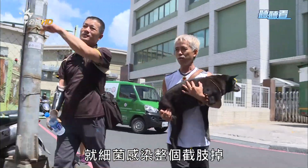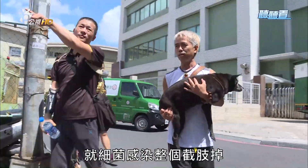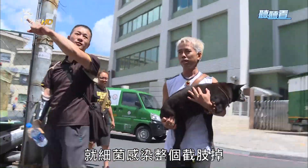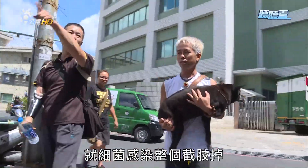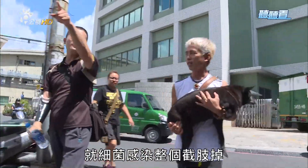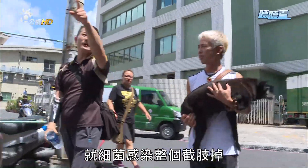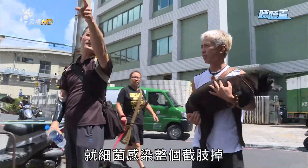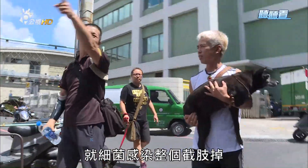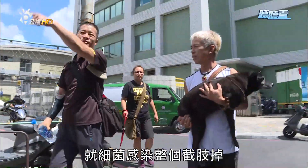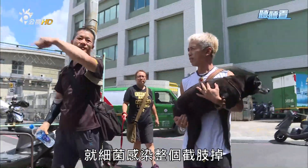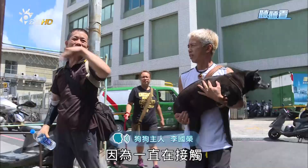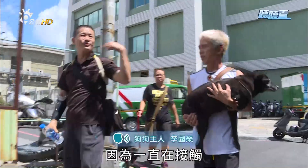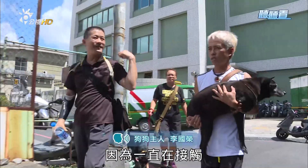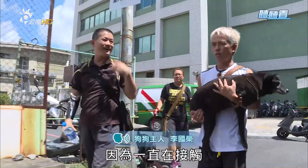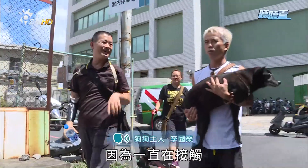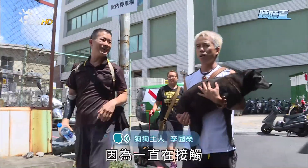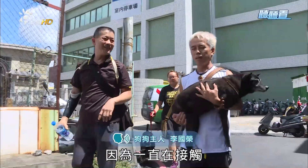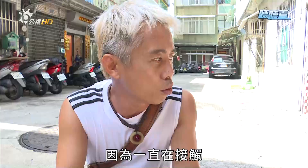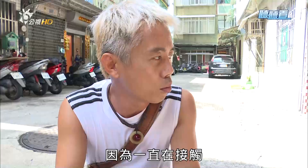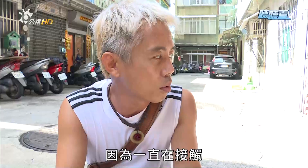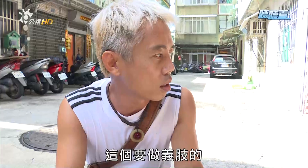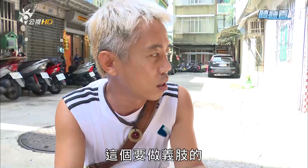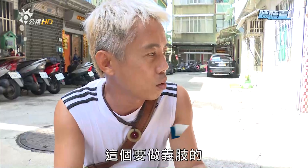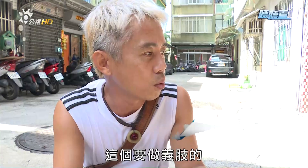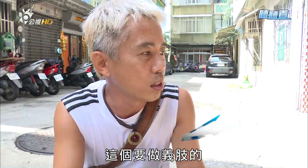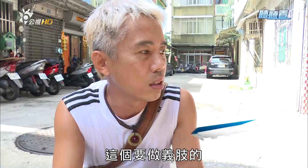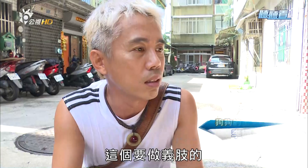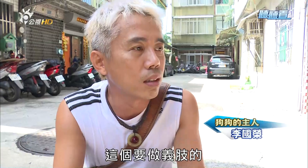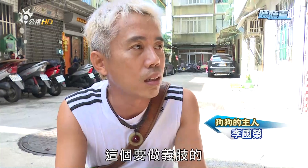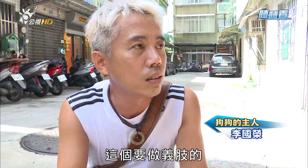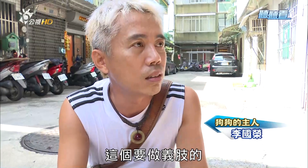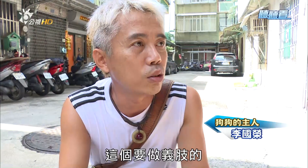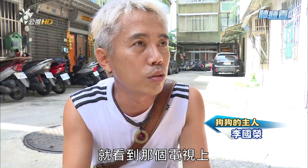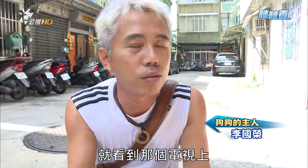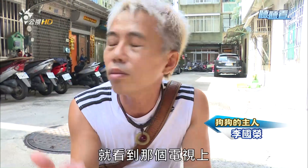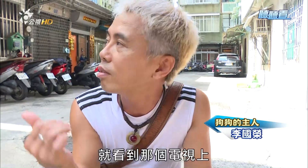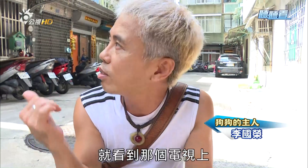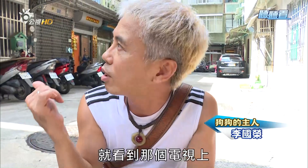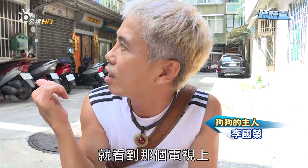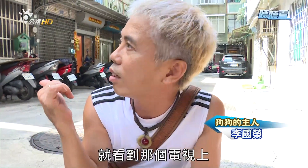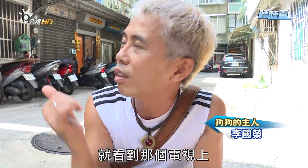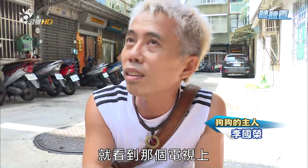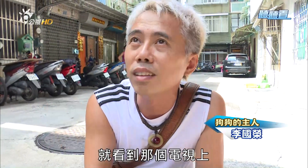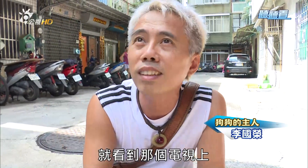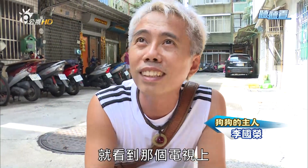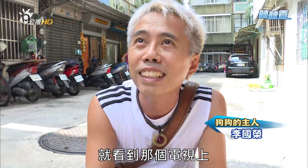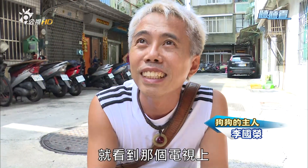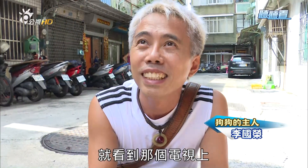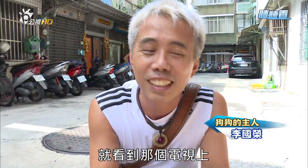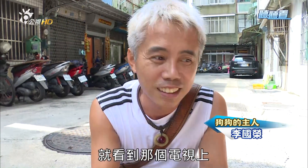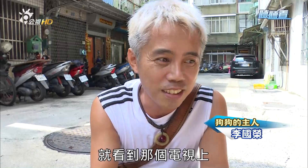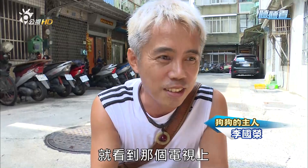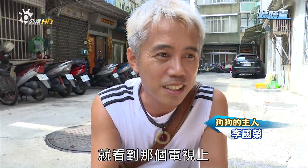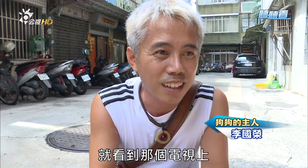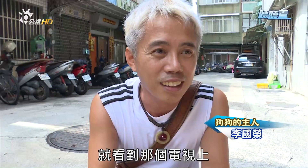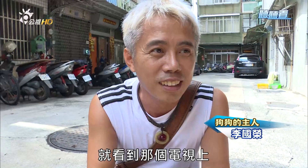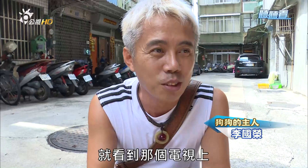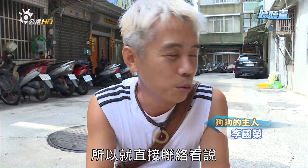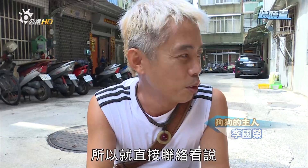掉。 因为一直在接触这个要做义肢的啊，就看到那个电视上，所以就